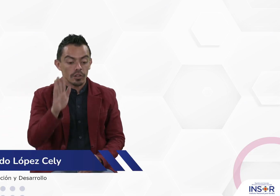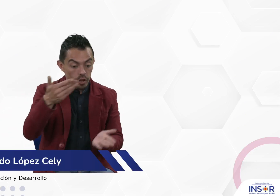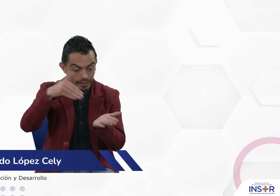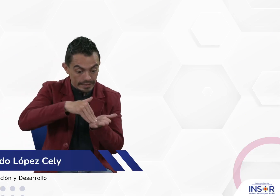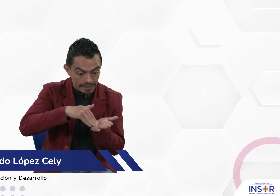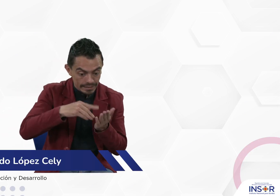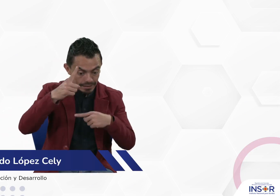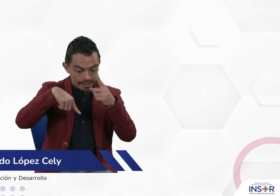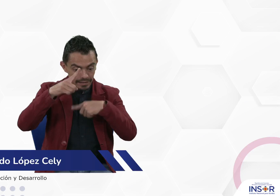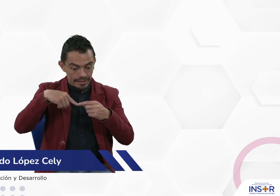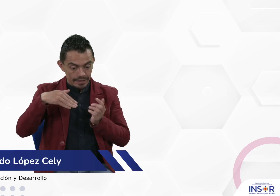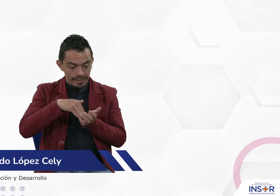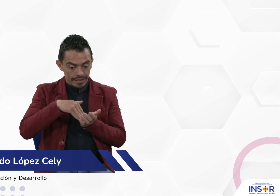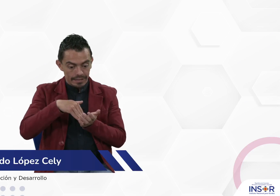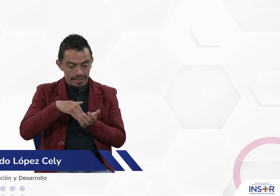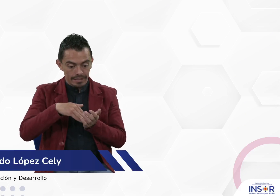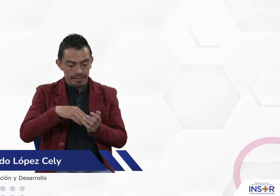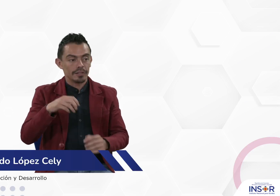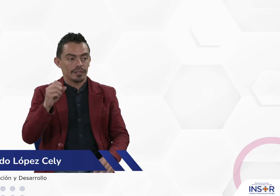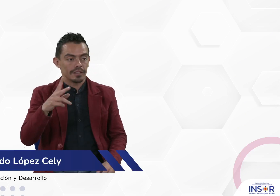entornos.